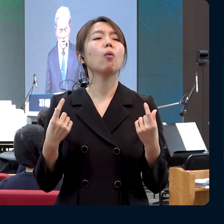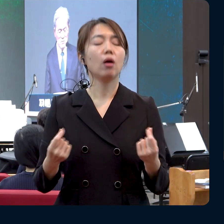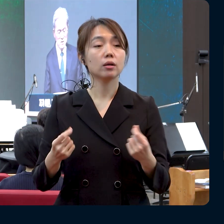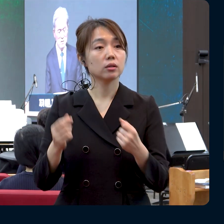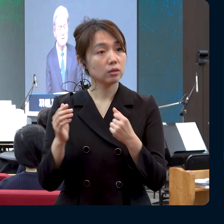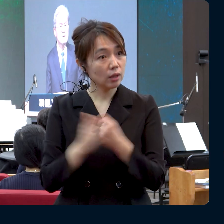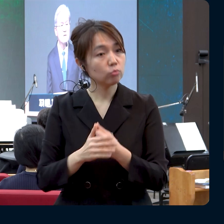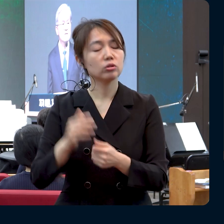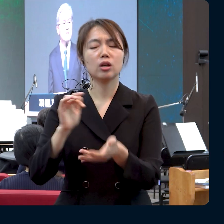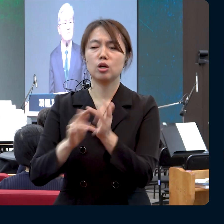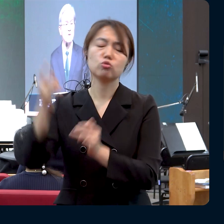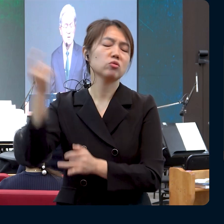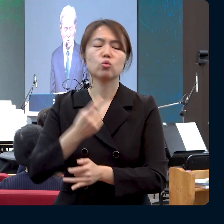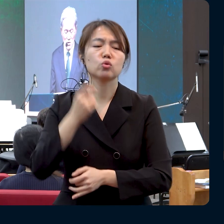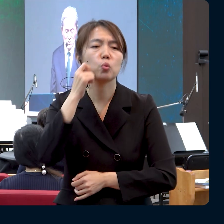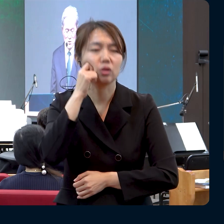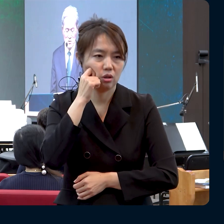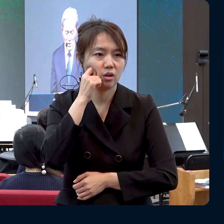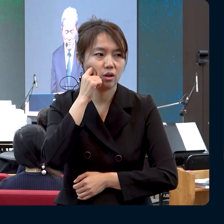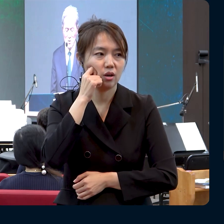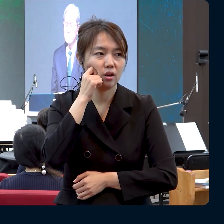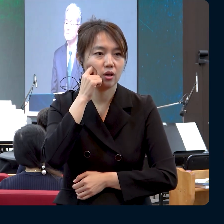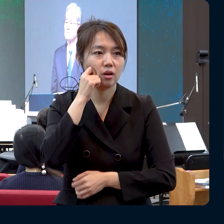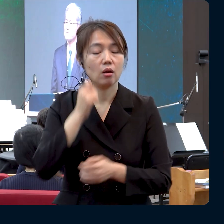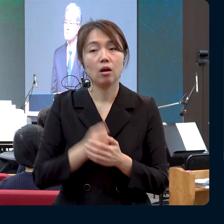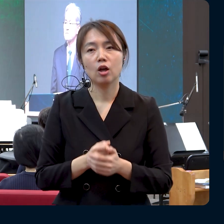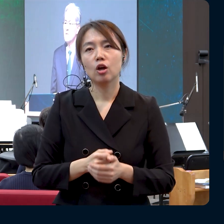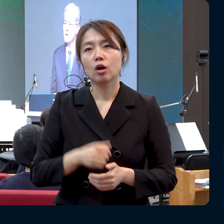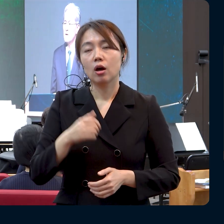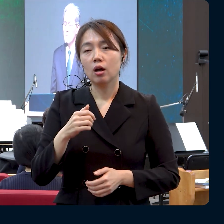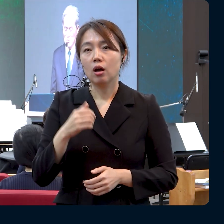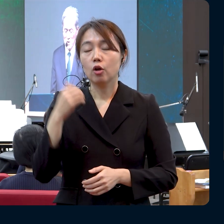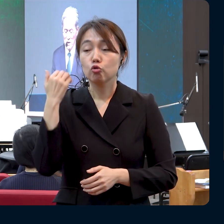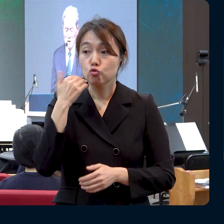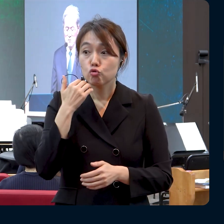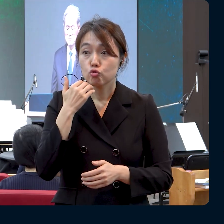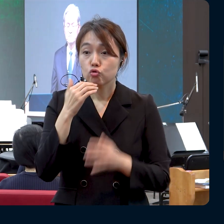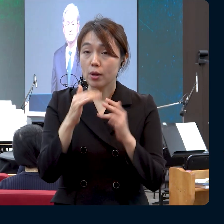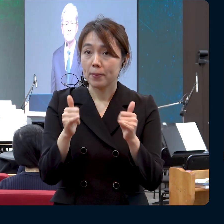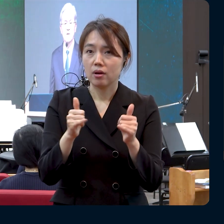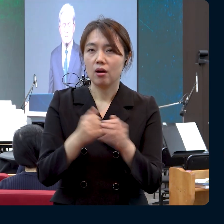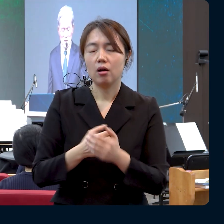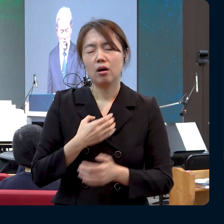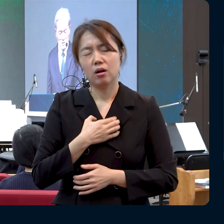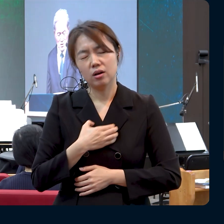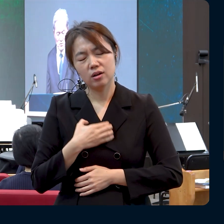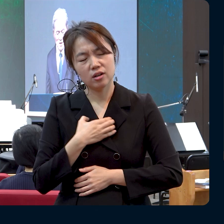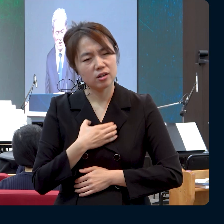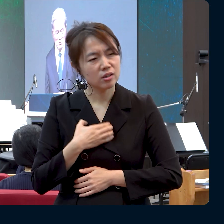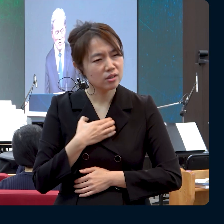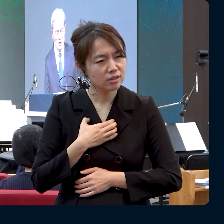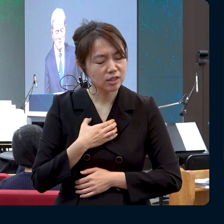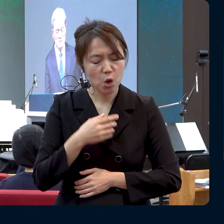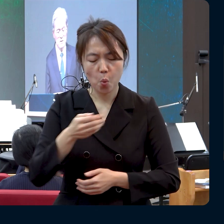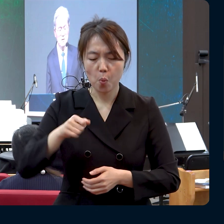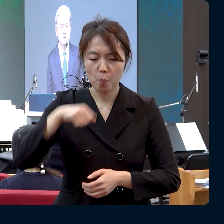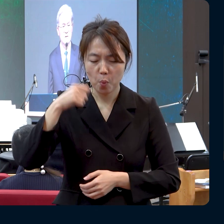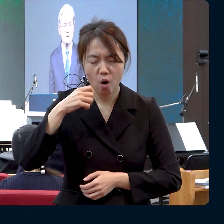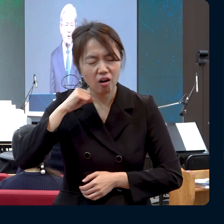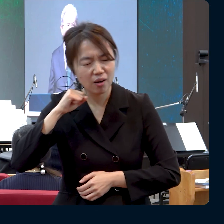어떤 사람은 근심, 걱정, 염려, 먹고 살아야 하고, 자식을 잘 키워야